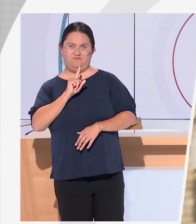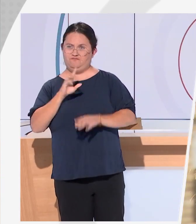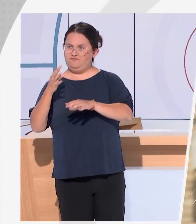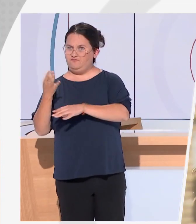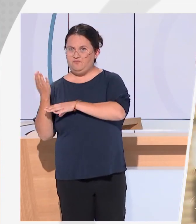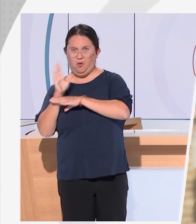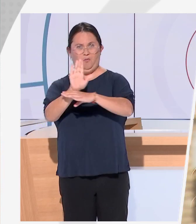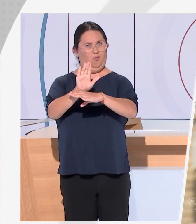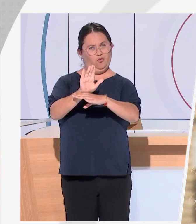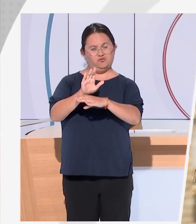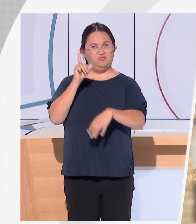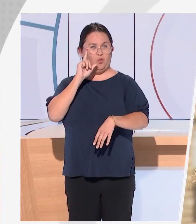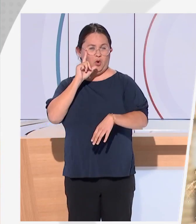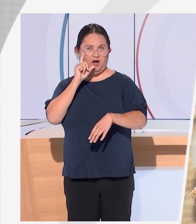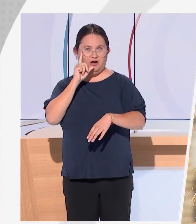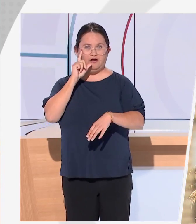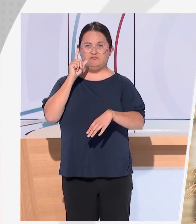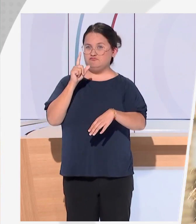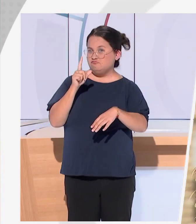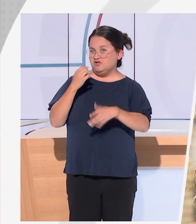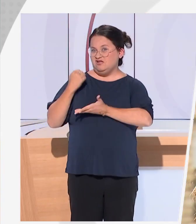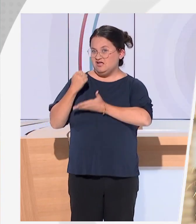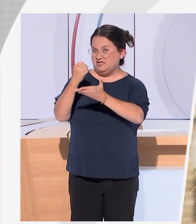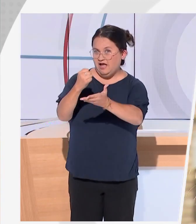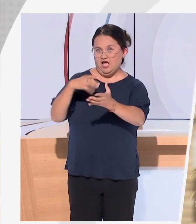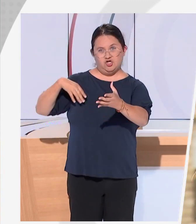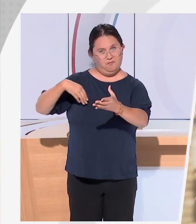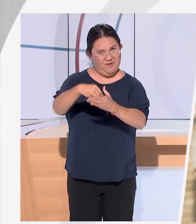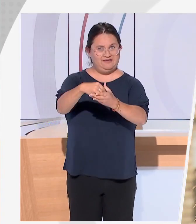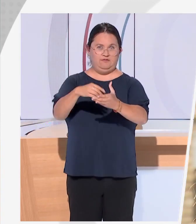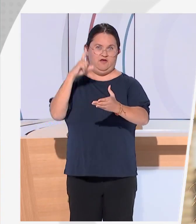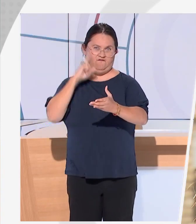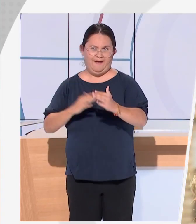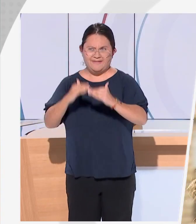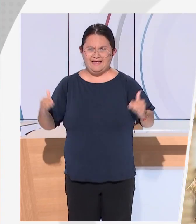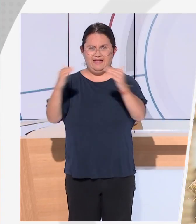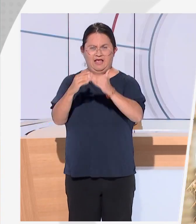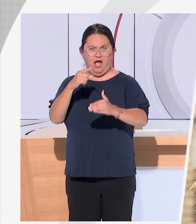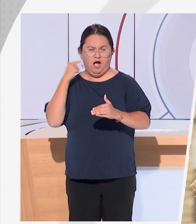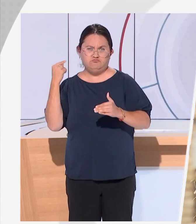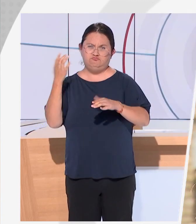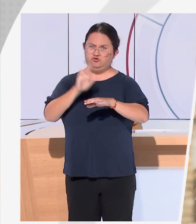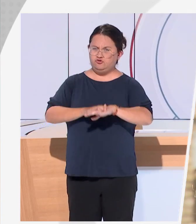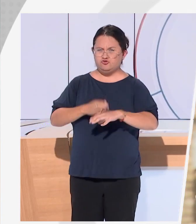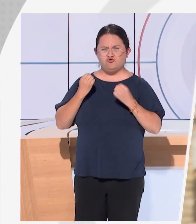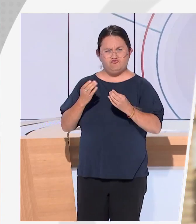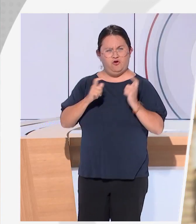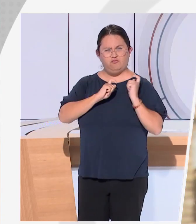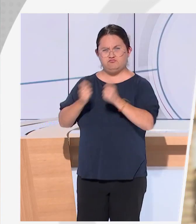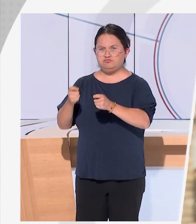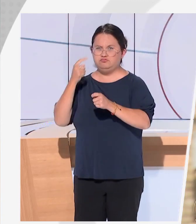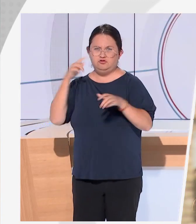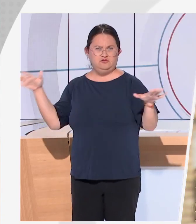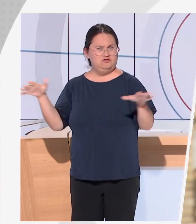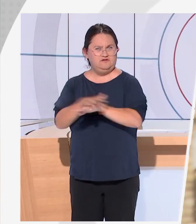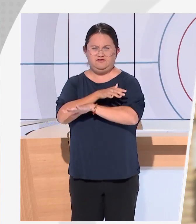contribué à part égale, bien sûr, à notre héritage. Sauf que trop souvent, elles ont été complètement invisibilisées. Et depuis toujours, il y a toujours eu